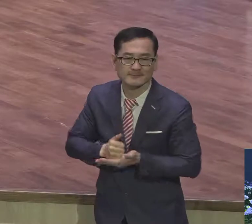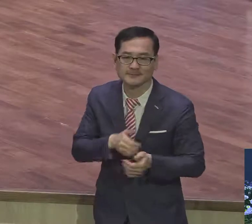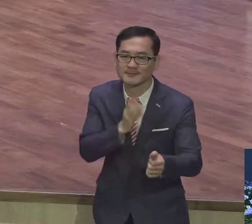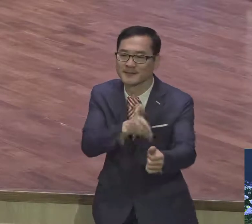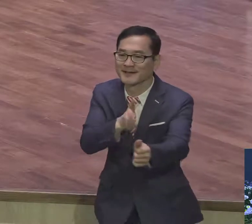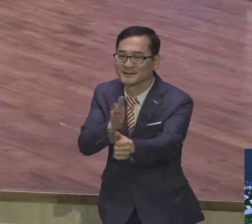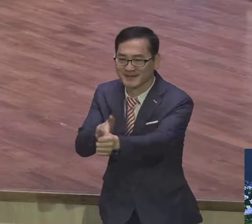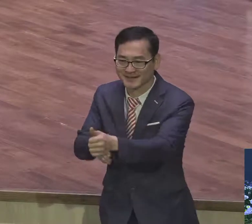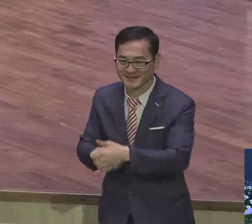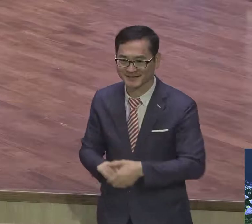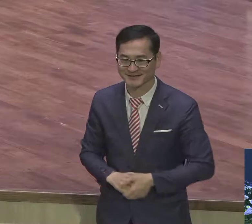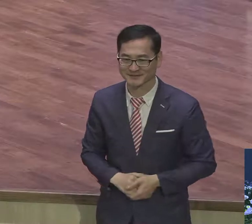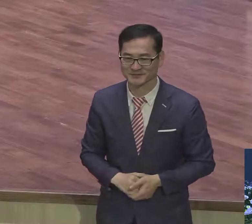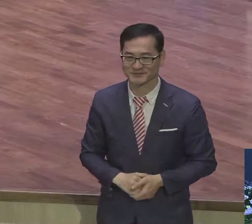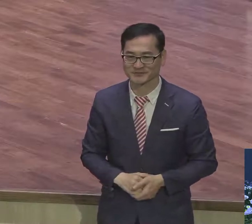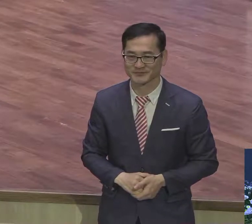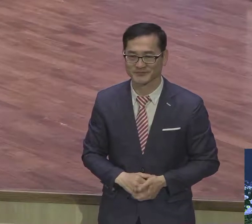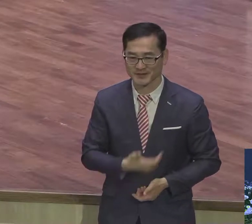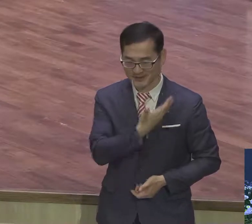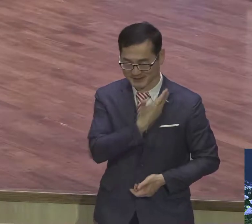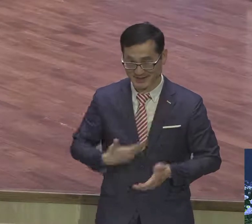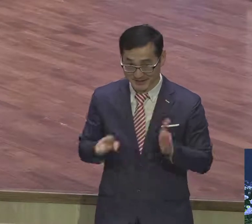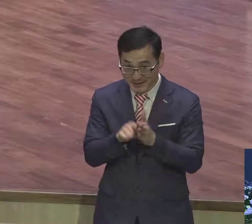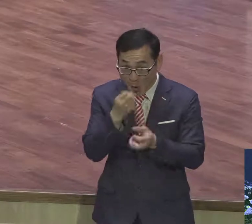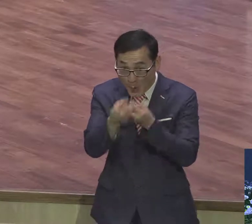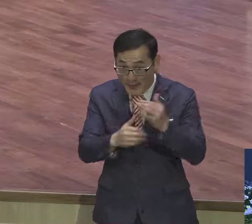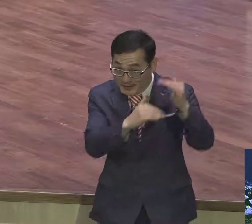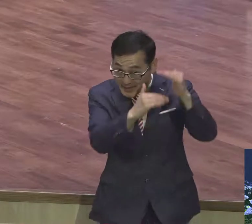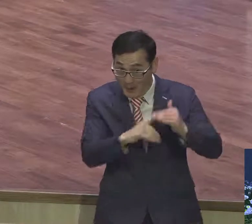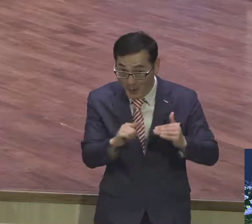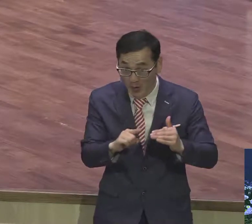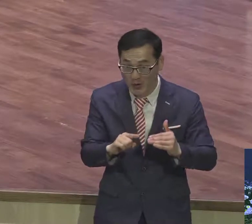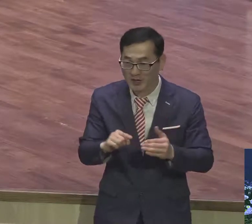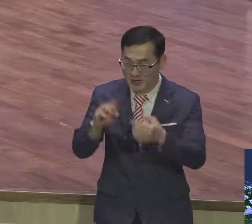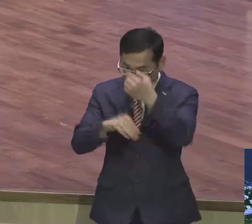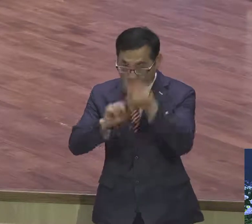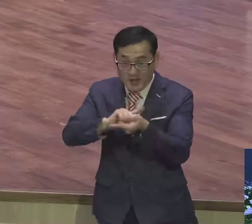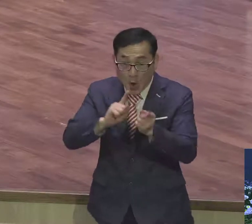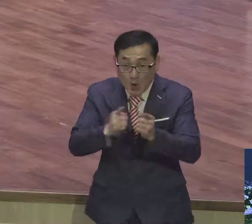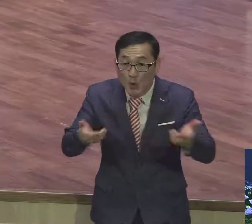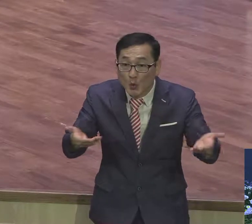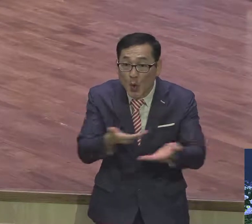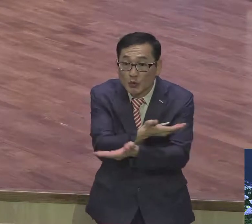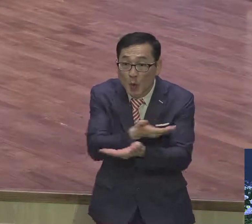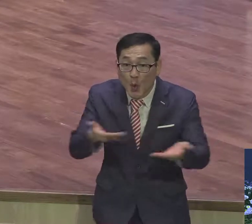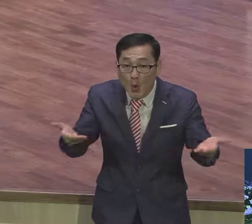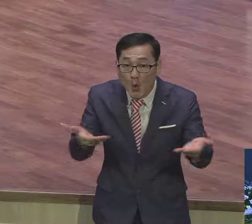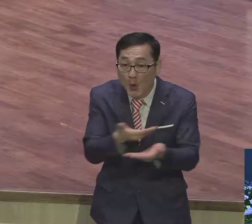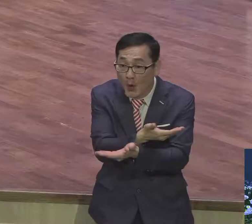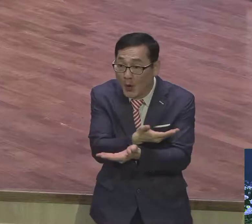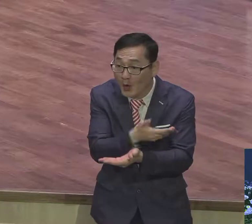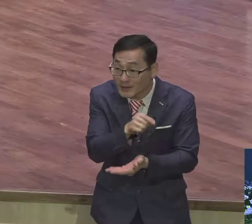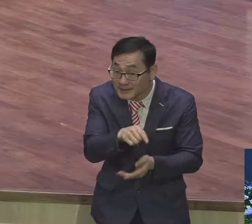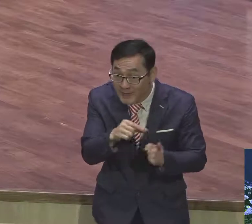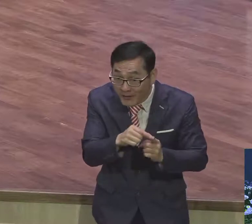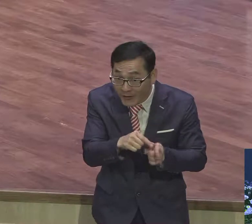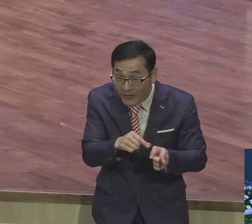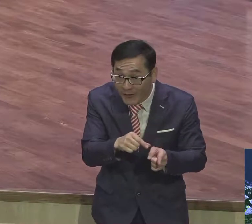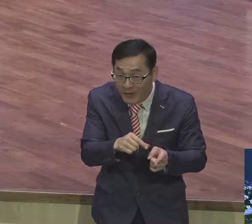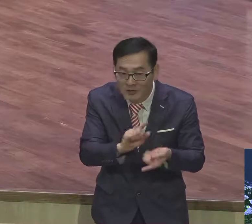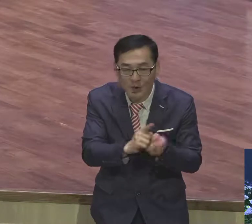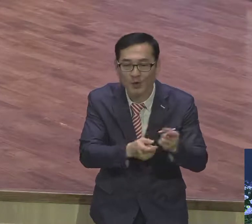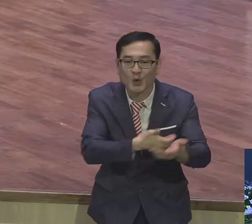그래서요 사도신경에 보면 성도가 성도가 서로 교통하는 것과 교통이 교제예요 성도가 서로